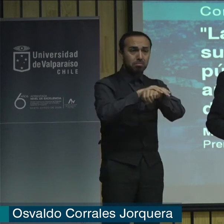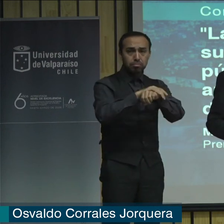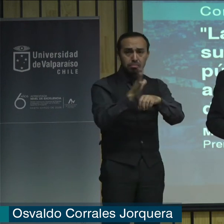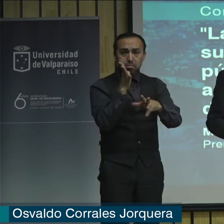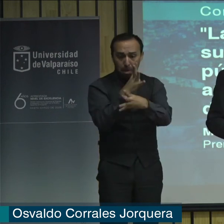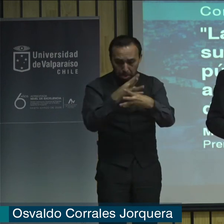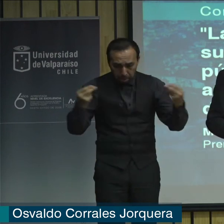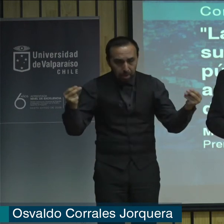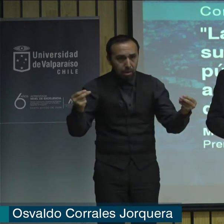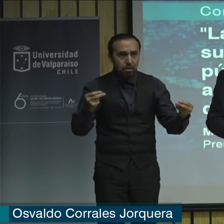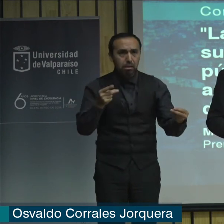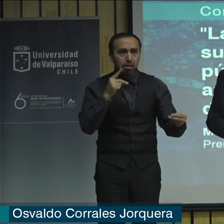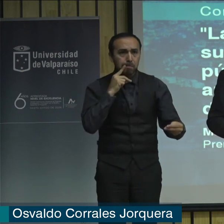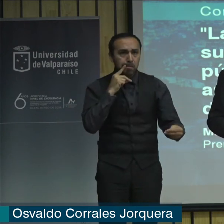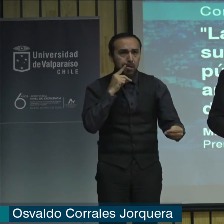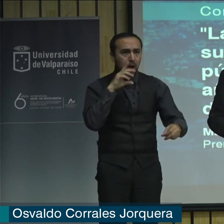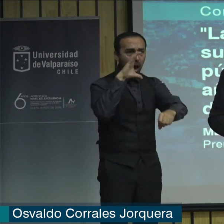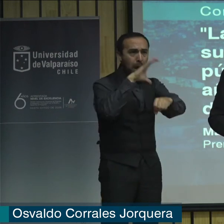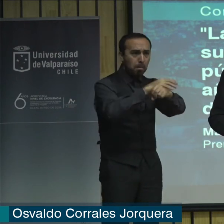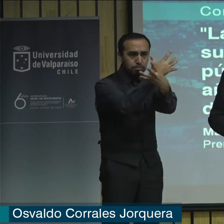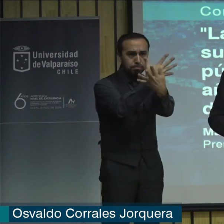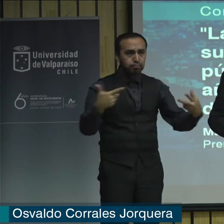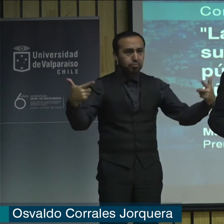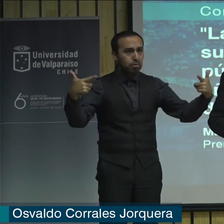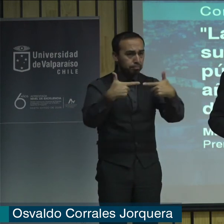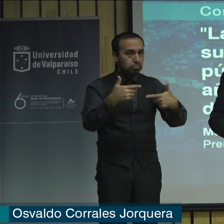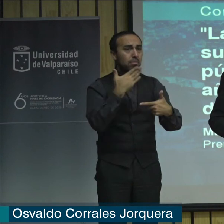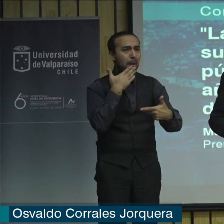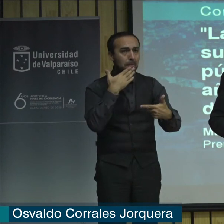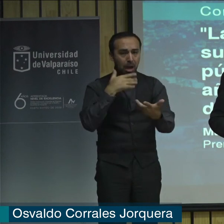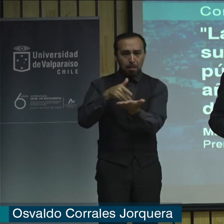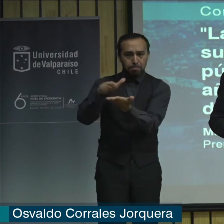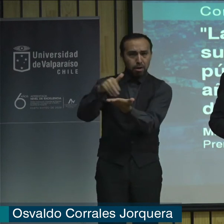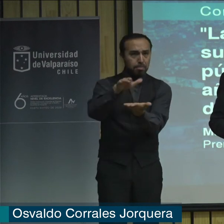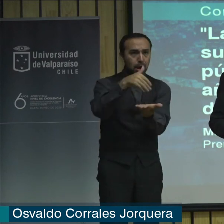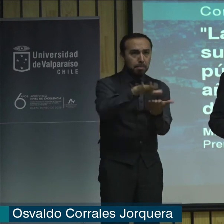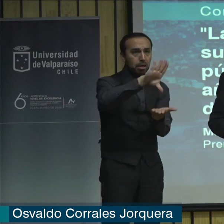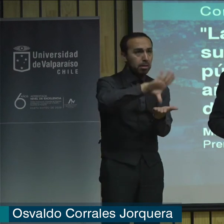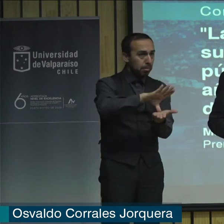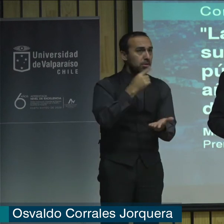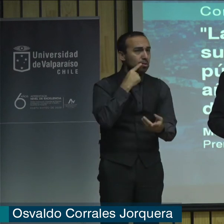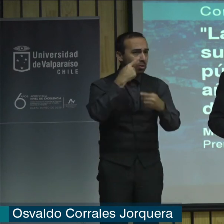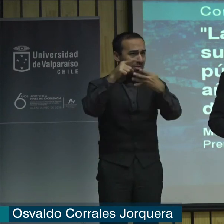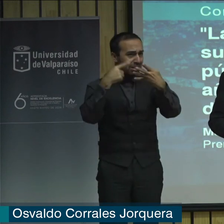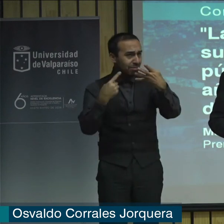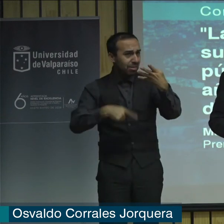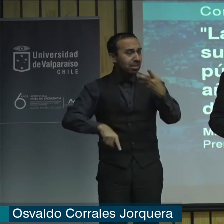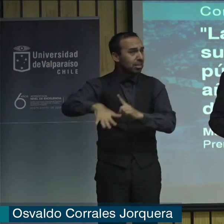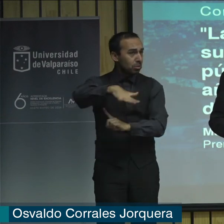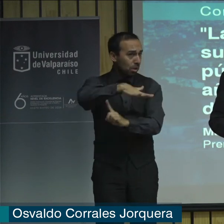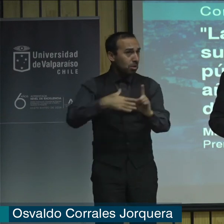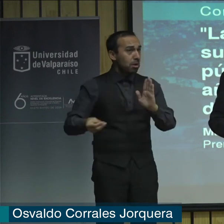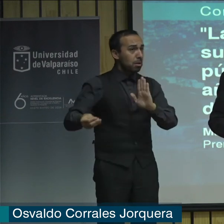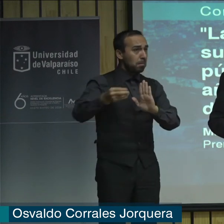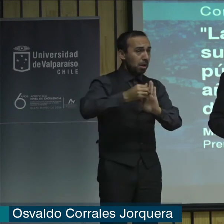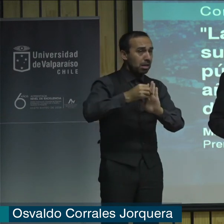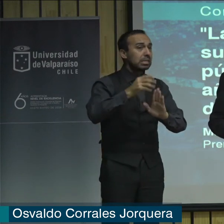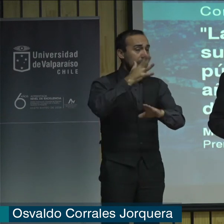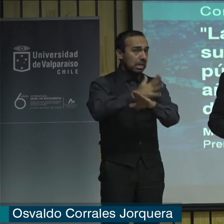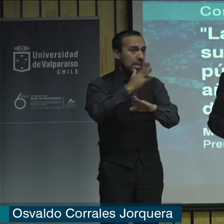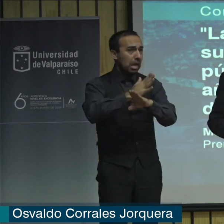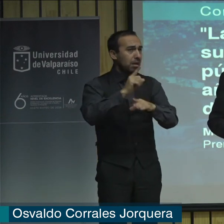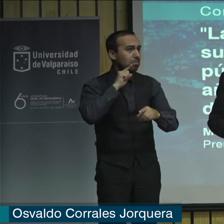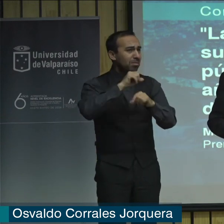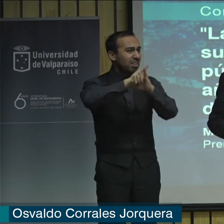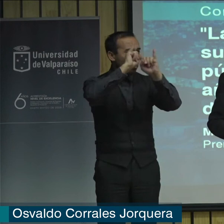torturados prisioneros políticos y exiliados entre muchos otros efectos que se produjeron por causa de las